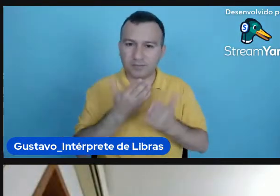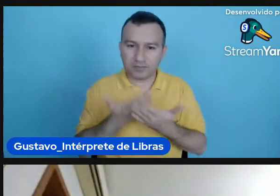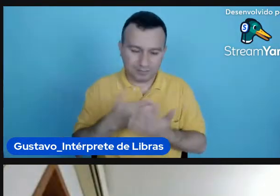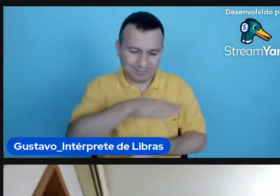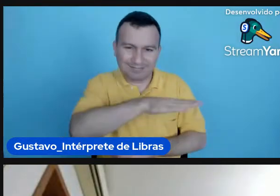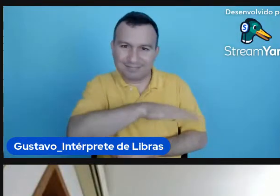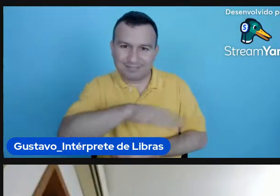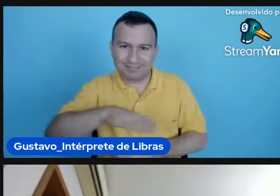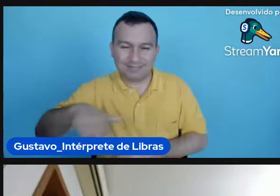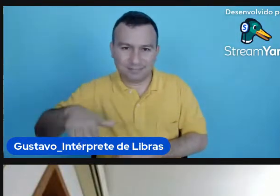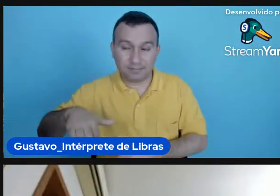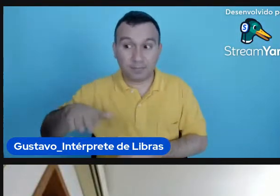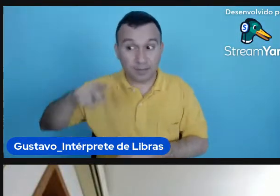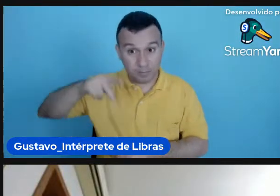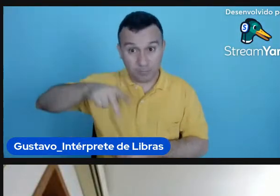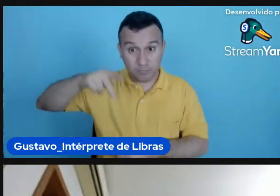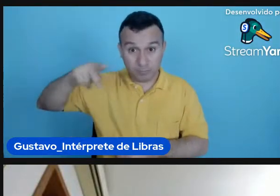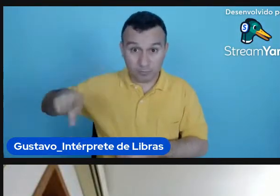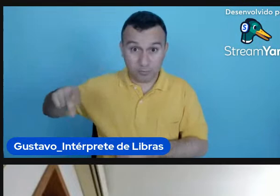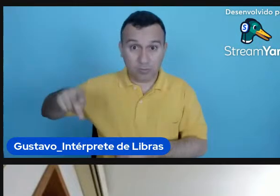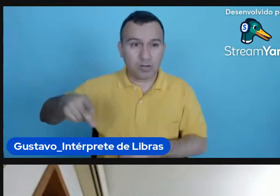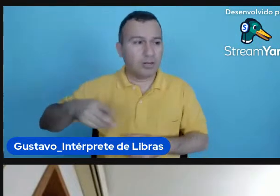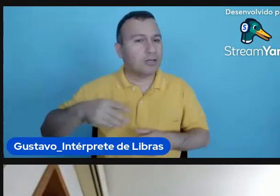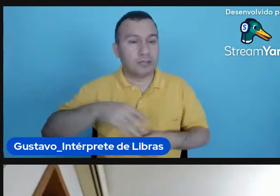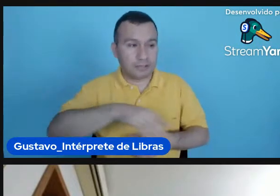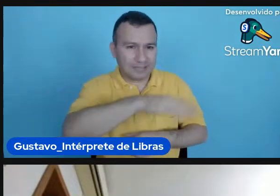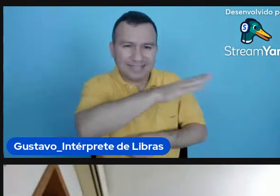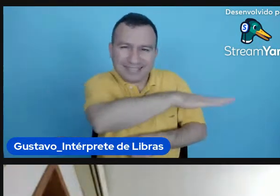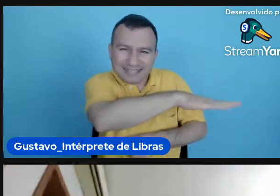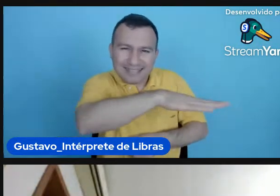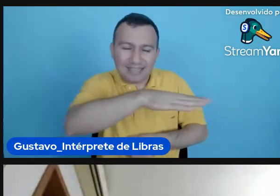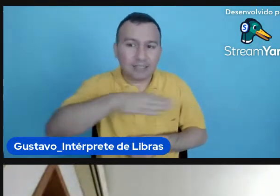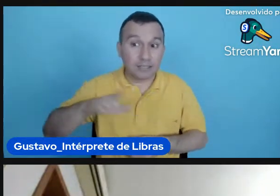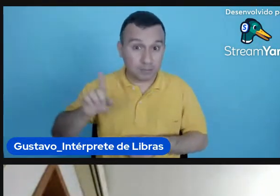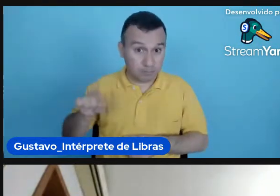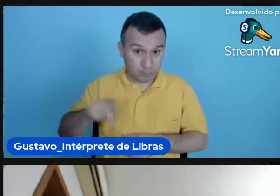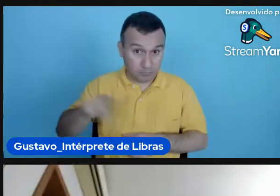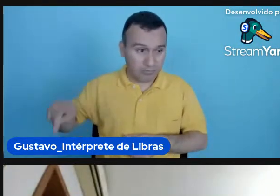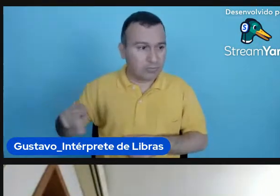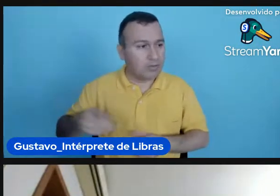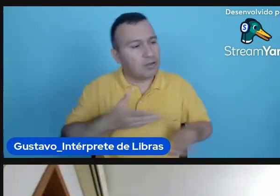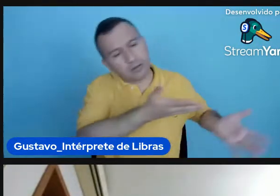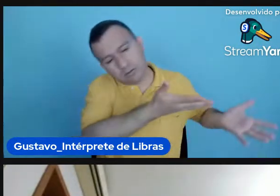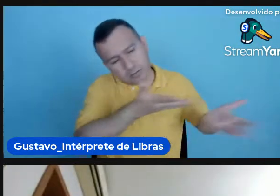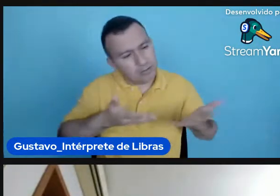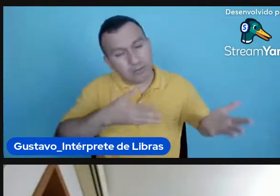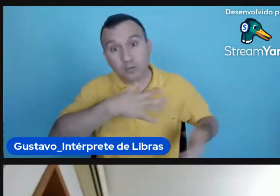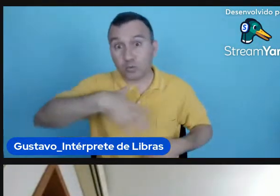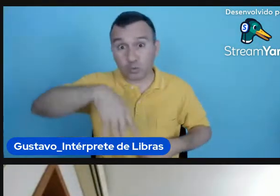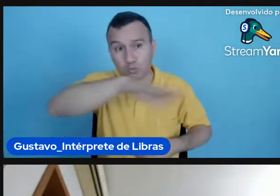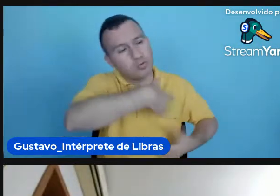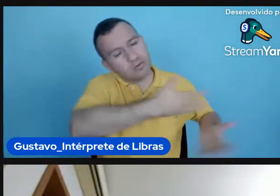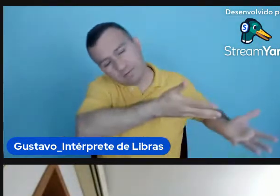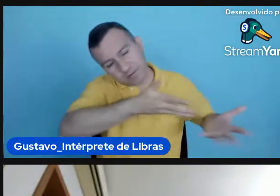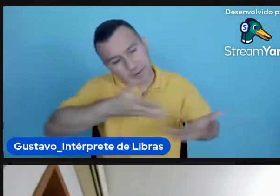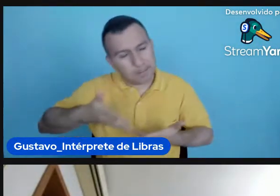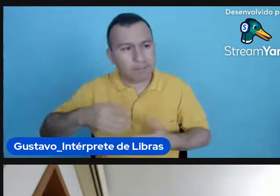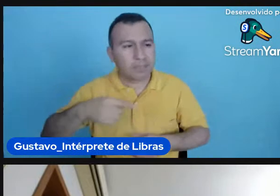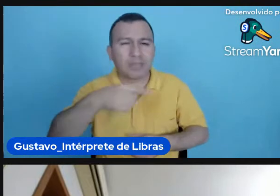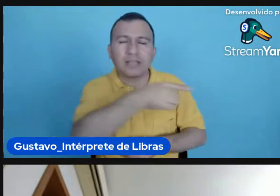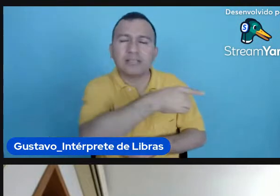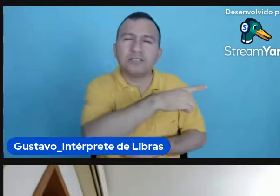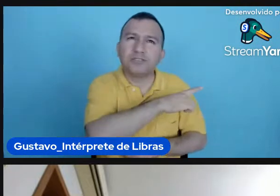crianças todas da turma, né, porque tinha um aluno e ele tinha uma síndrome, e essa síndrome, que eu não me lembro